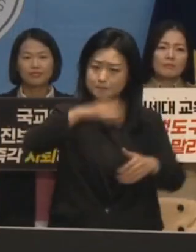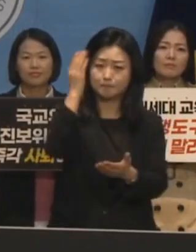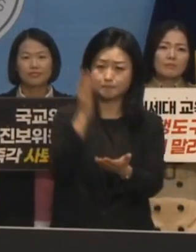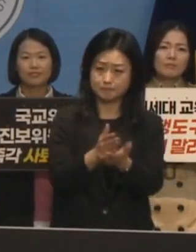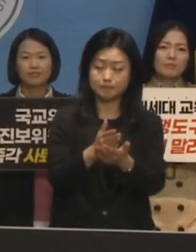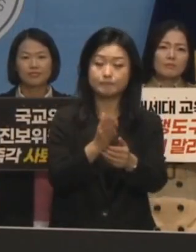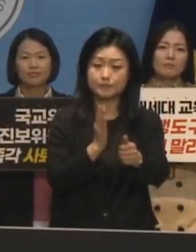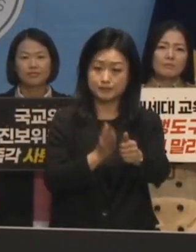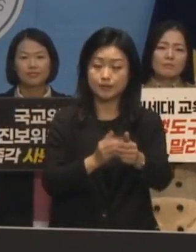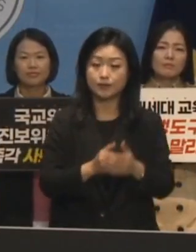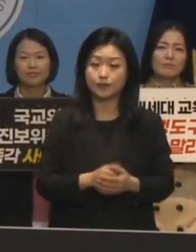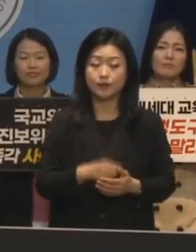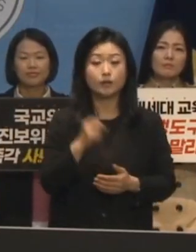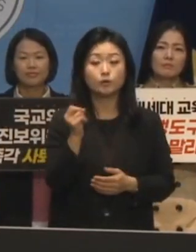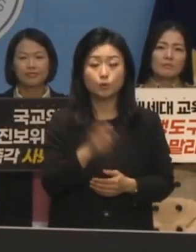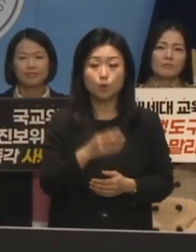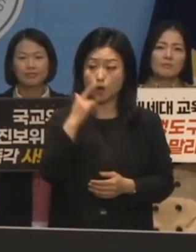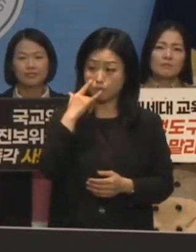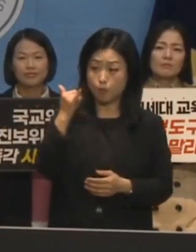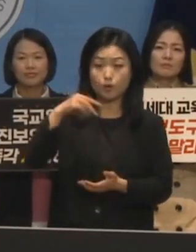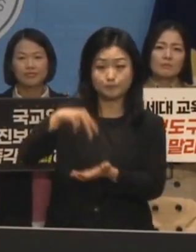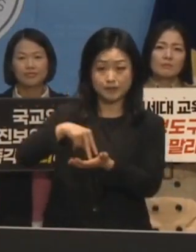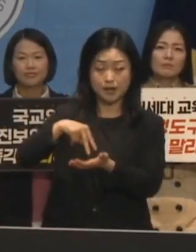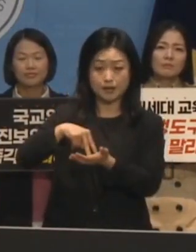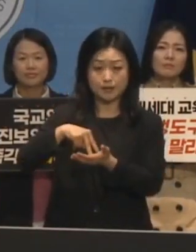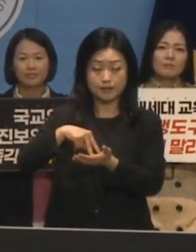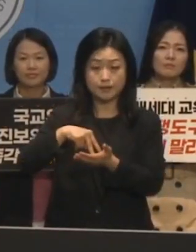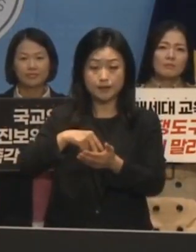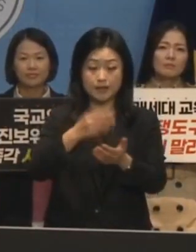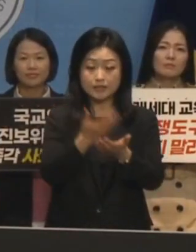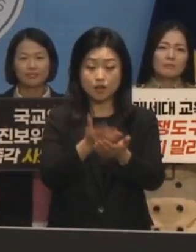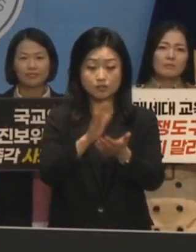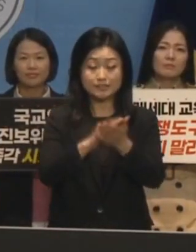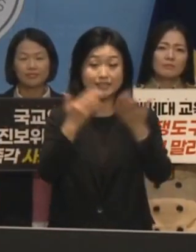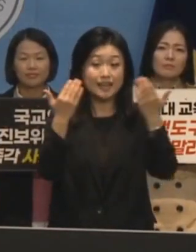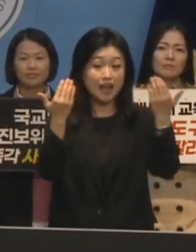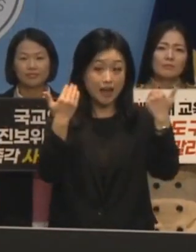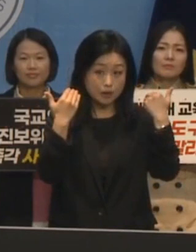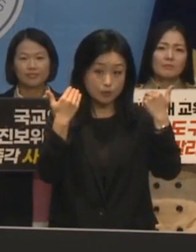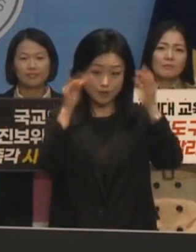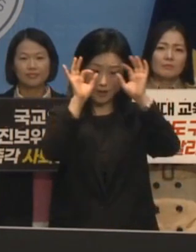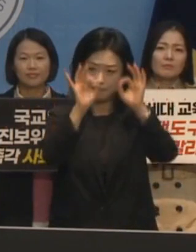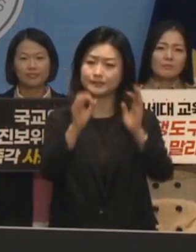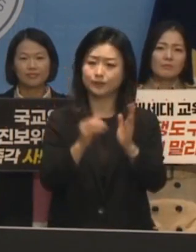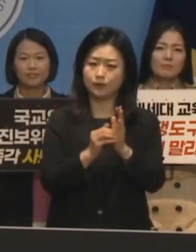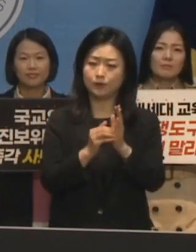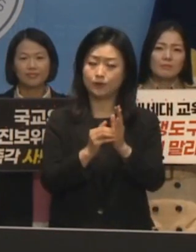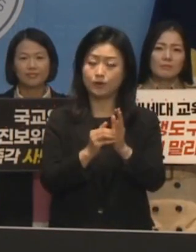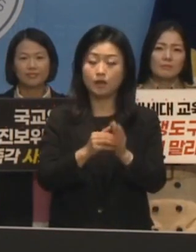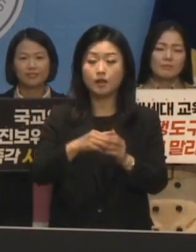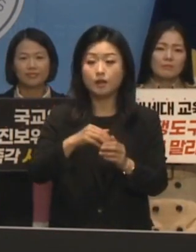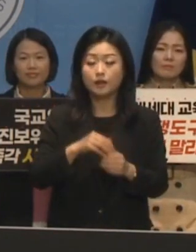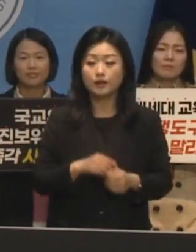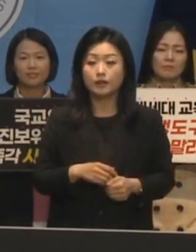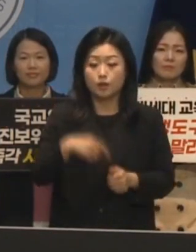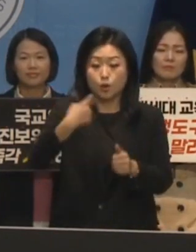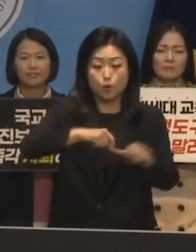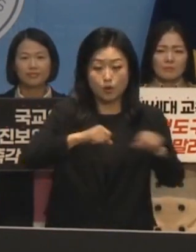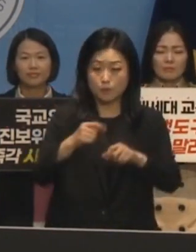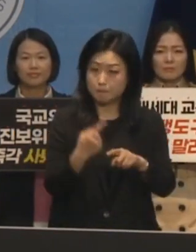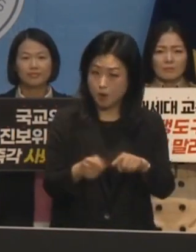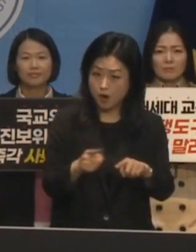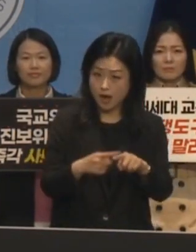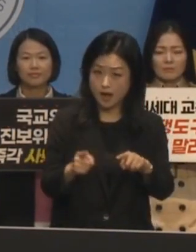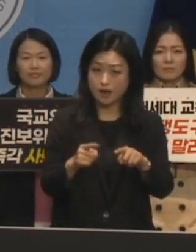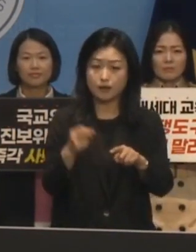한다. 특히 학부모들은 이미 혁신학교 실험에서 보아왔듯이 교육활동에 대한 평가와